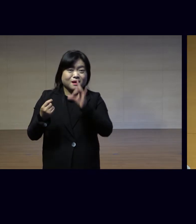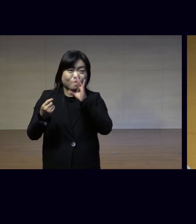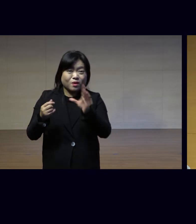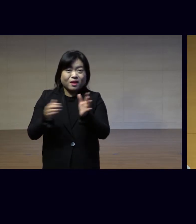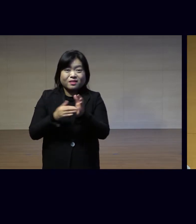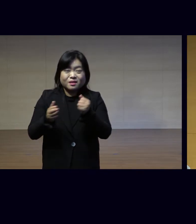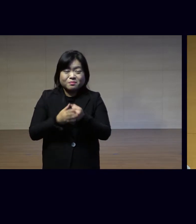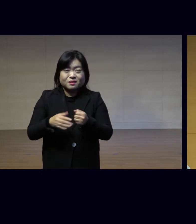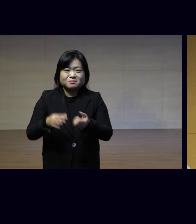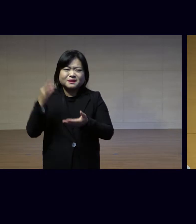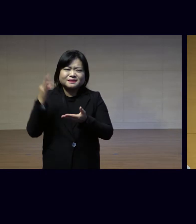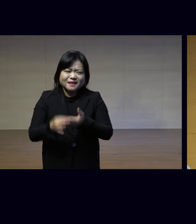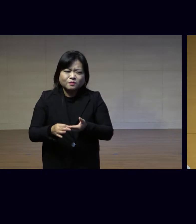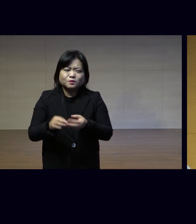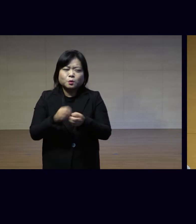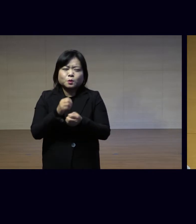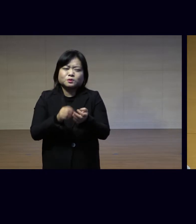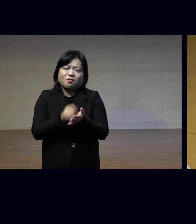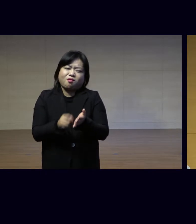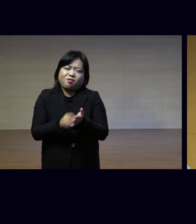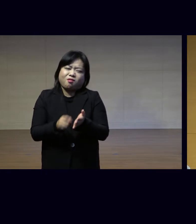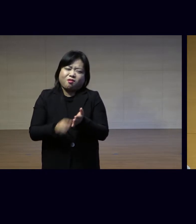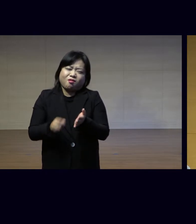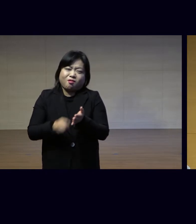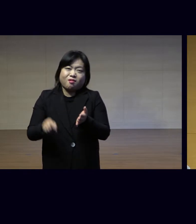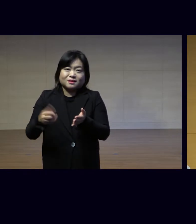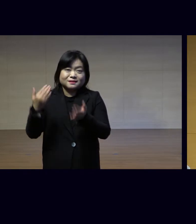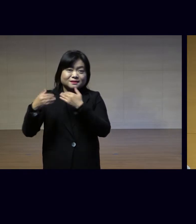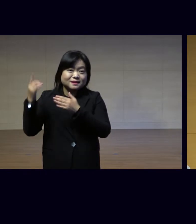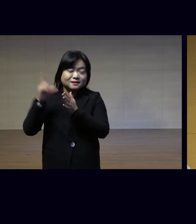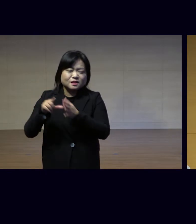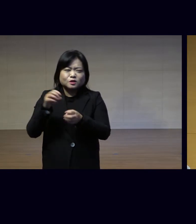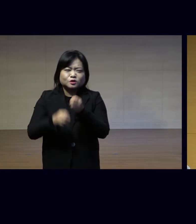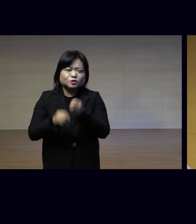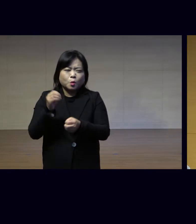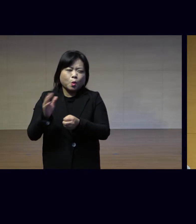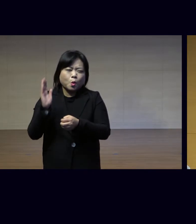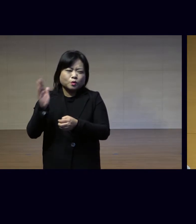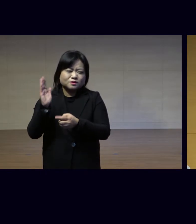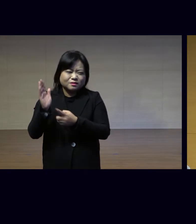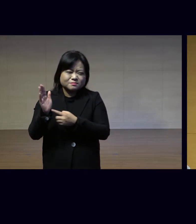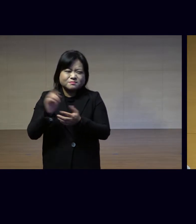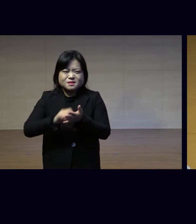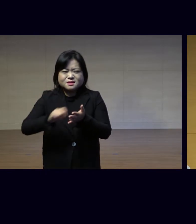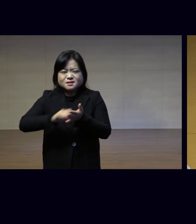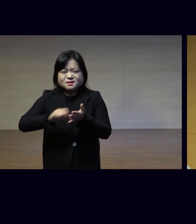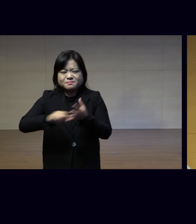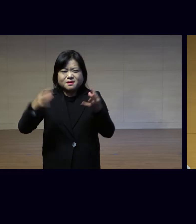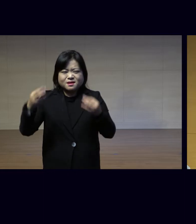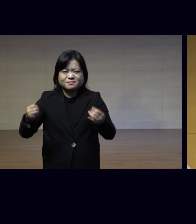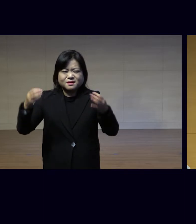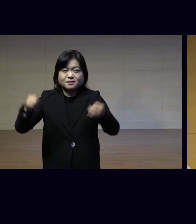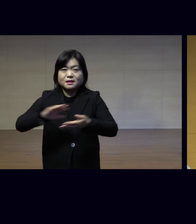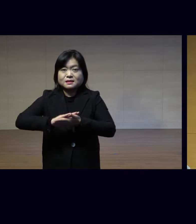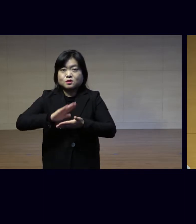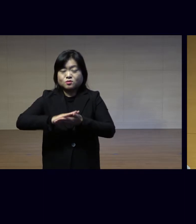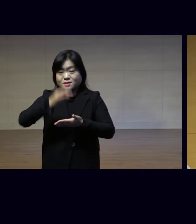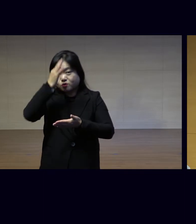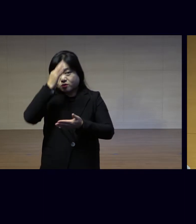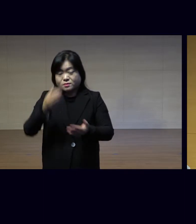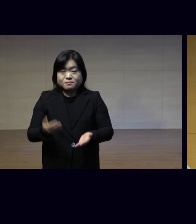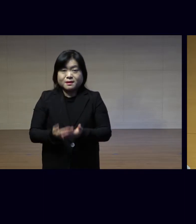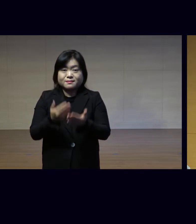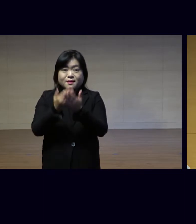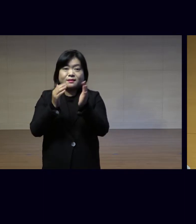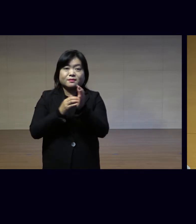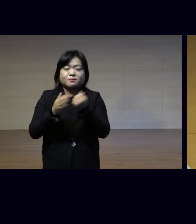처음에는 이제 싸구려 소설을 막 써요. 그러니까 그 당시가 이제 소설이 막 인쇄술 발달하면서 혁명